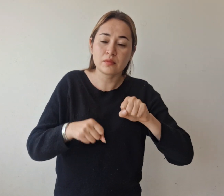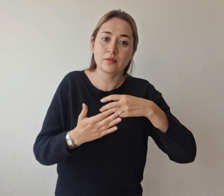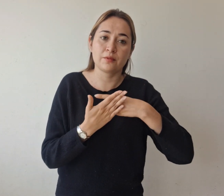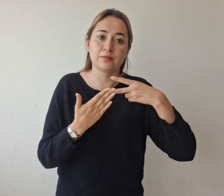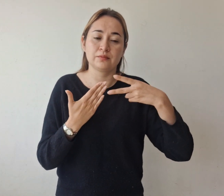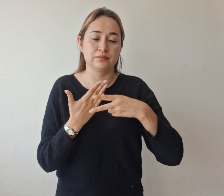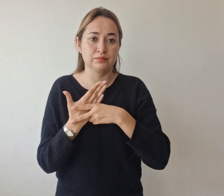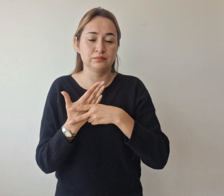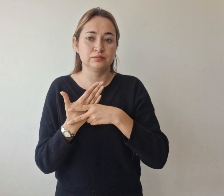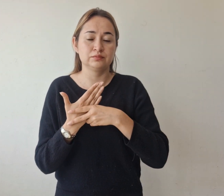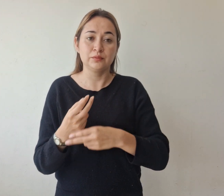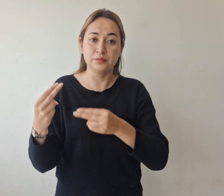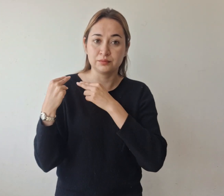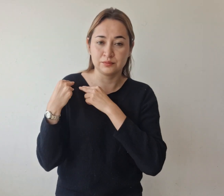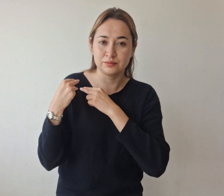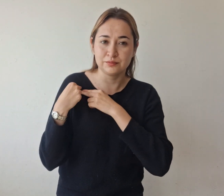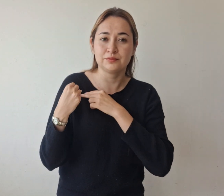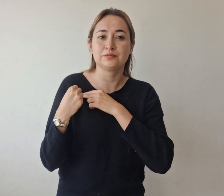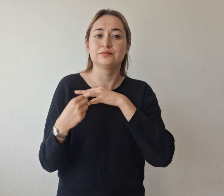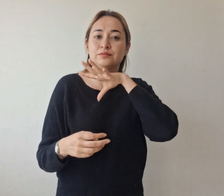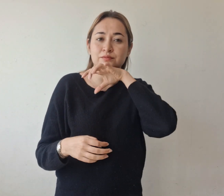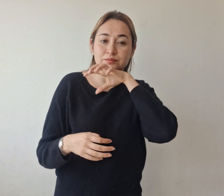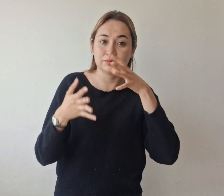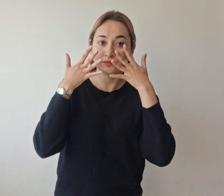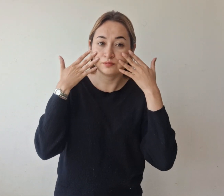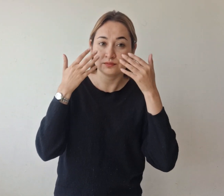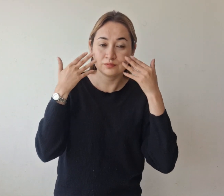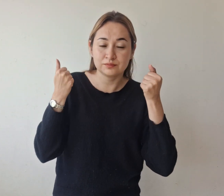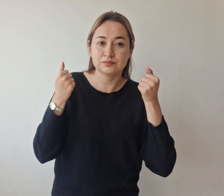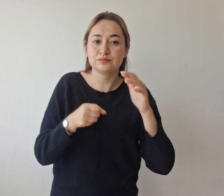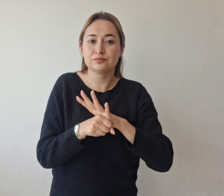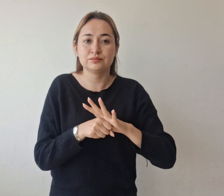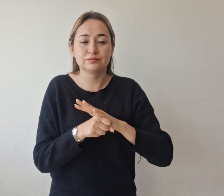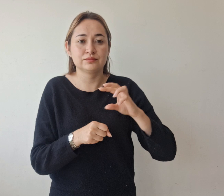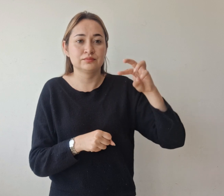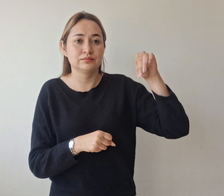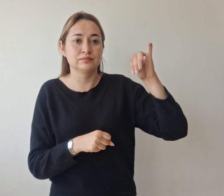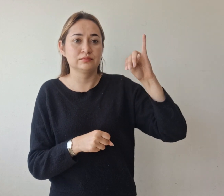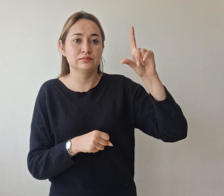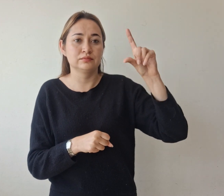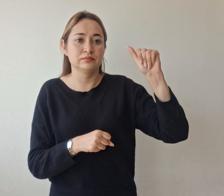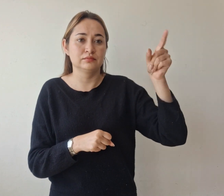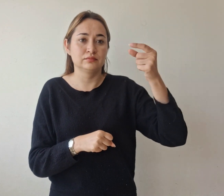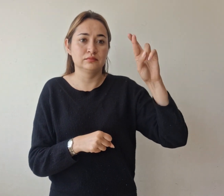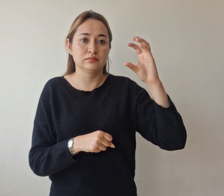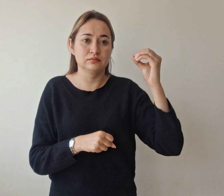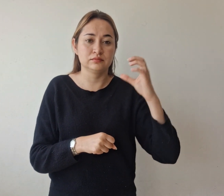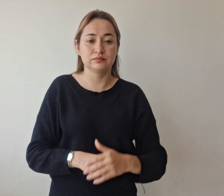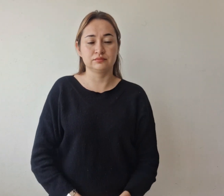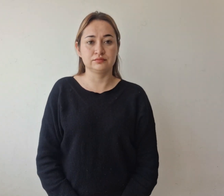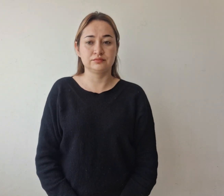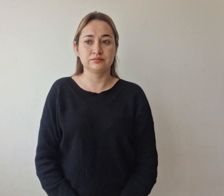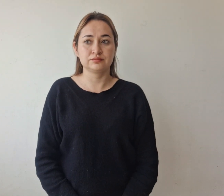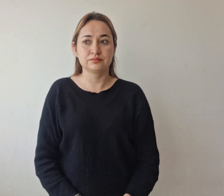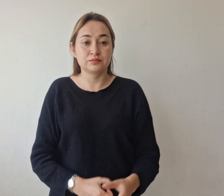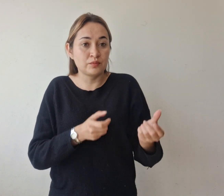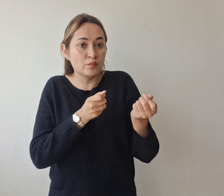tenencia responsable de animales de compañía en el barrio El Milagro cerca de 300